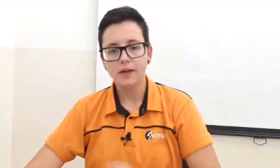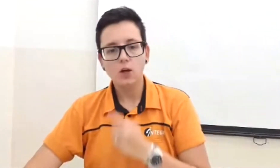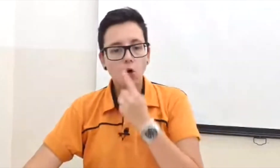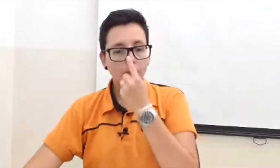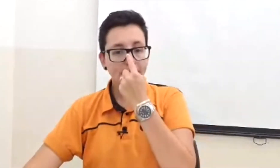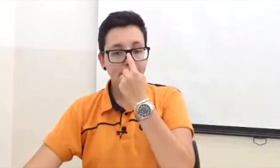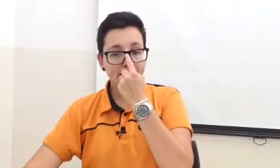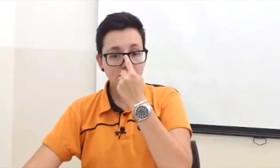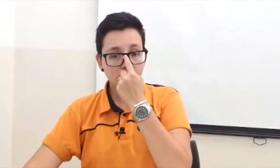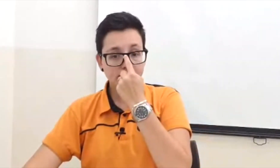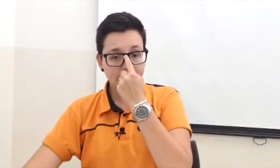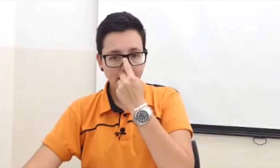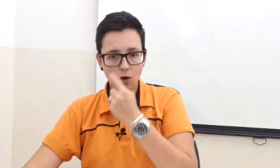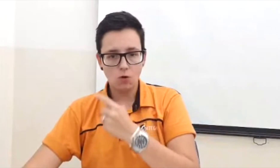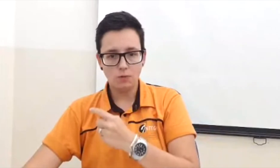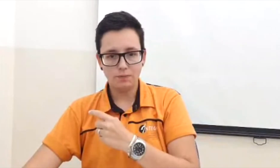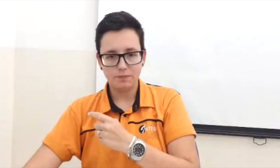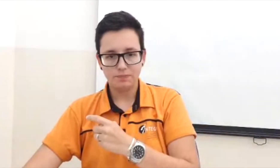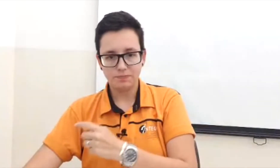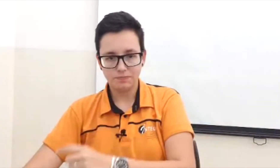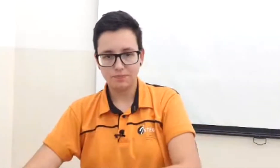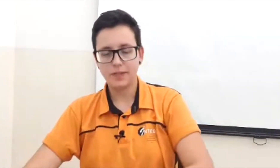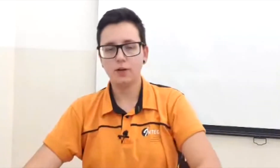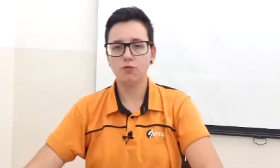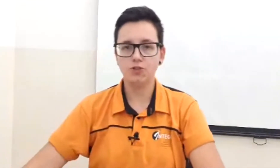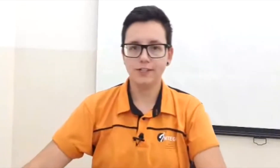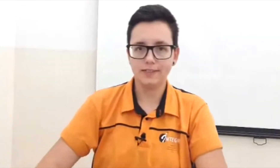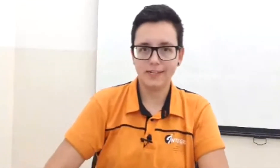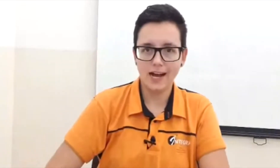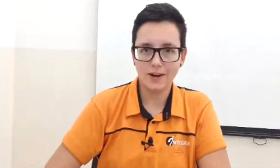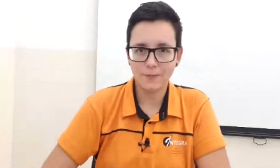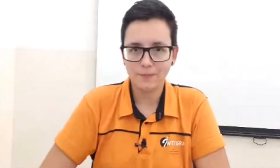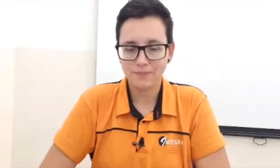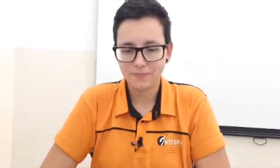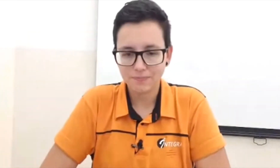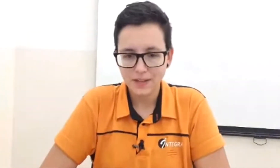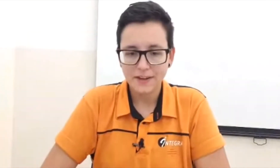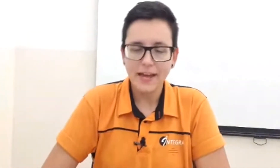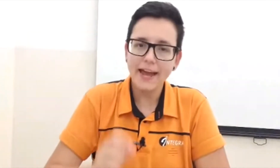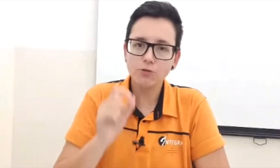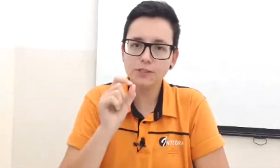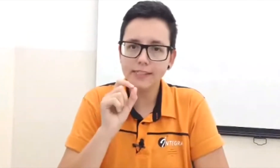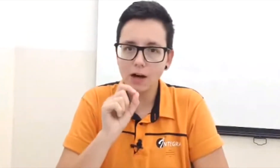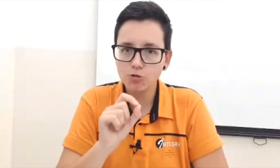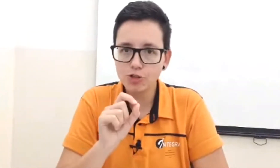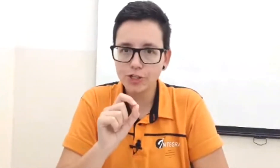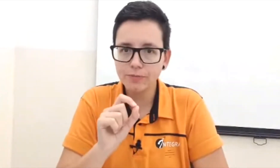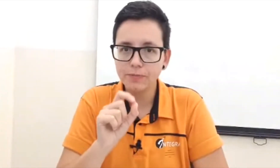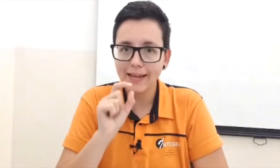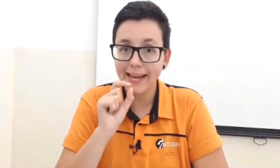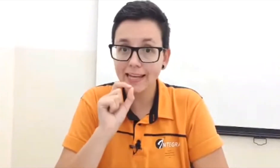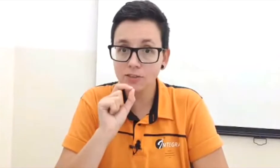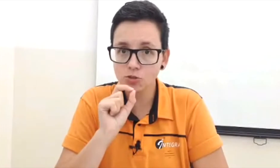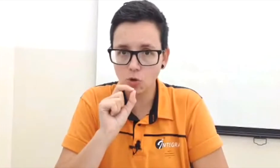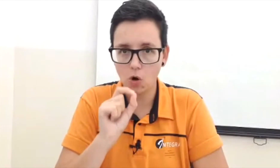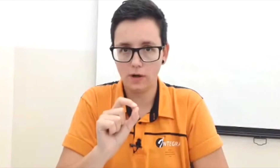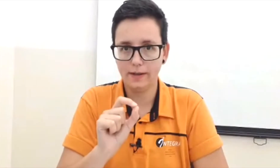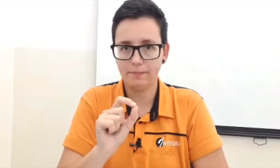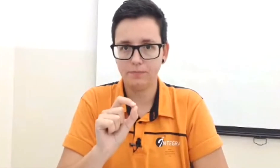O primeiro sinal que eu vou te ensinar é o sinal de escola. Nós